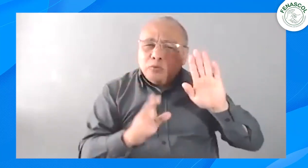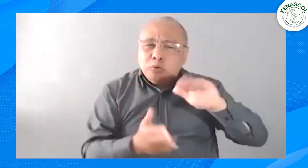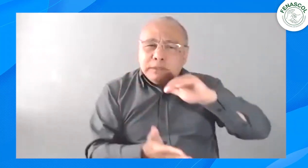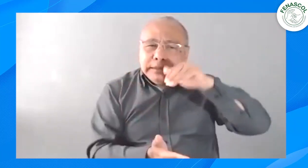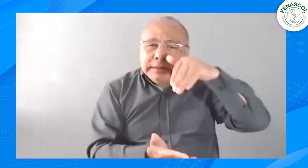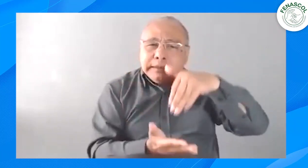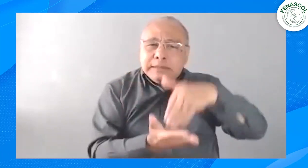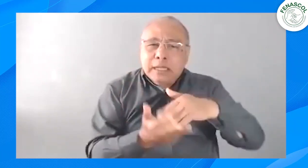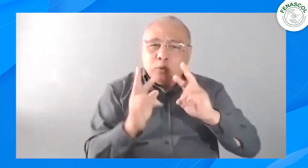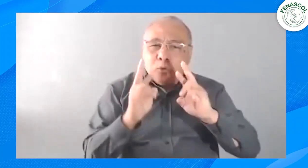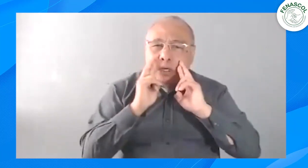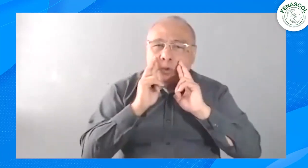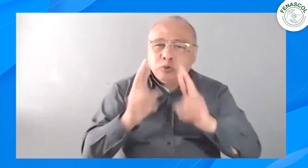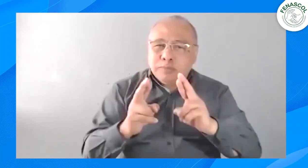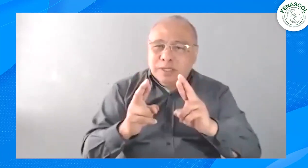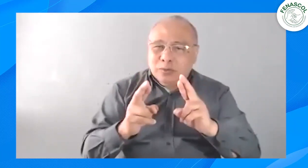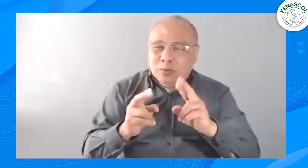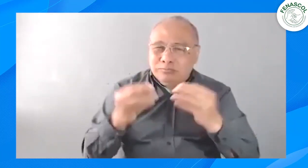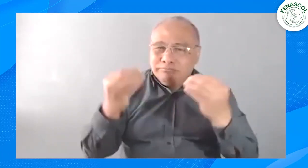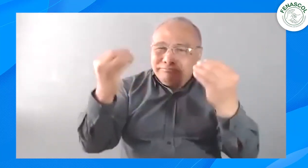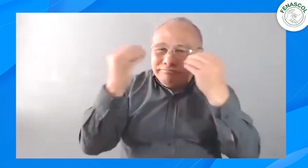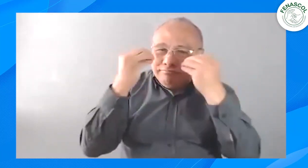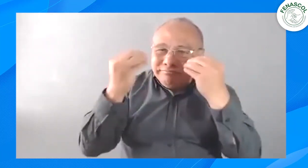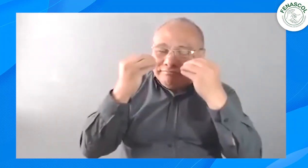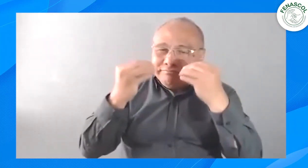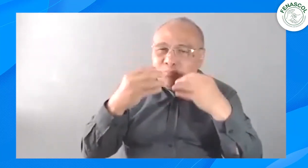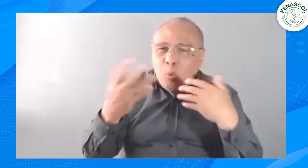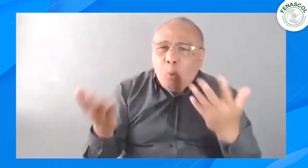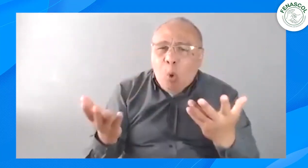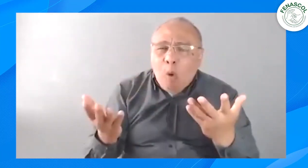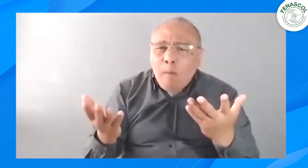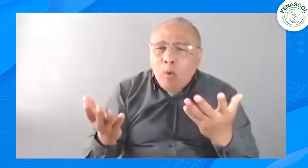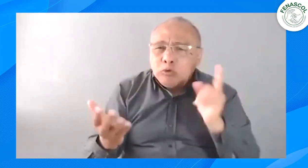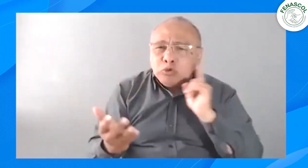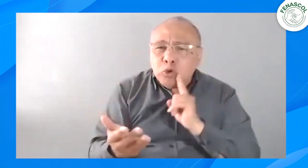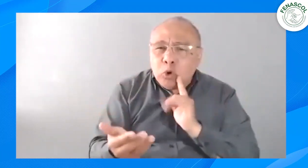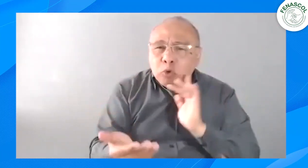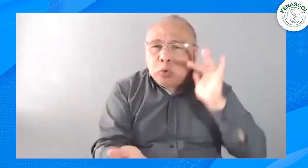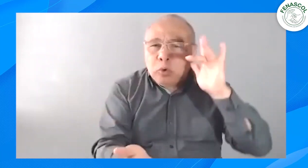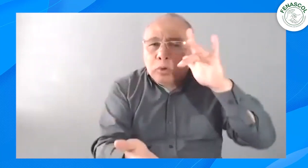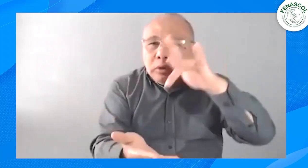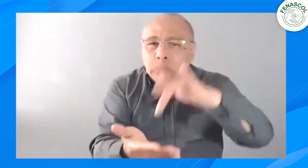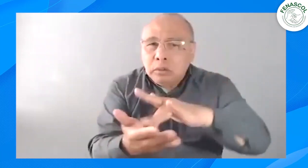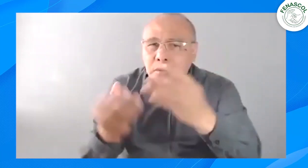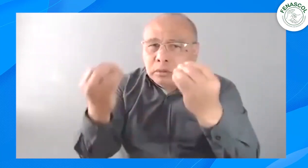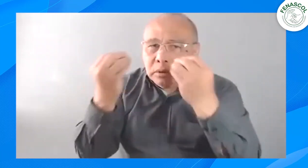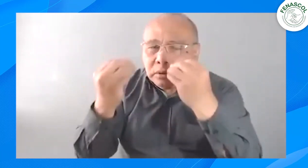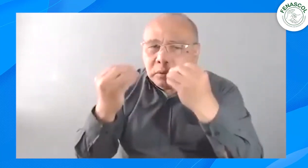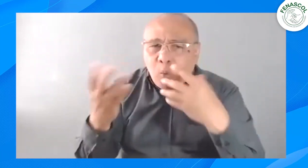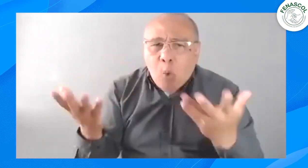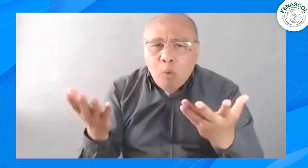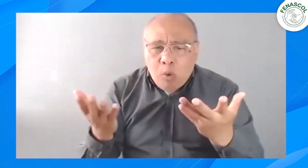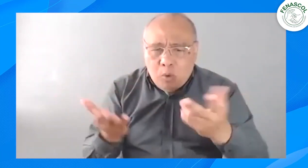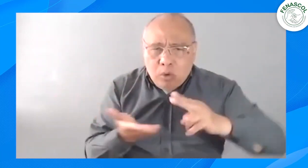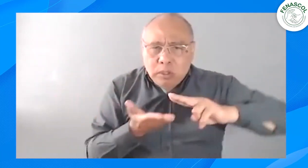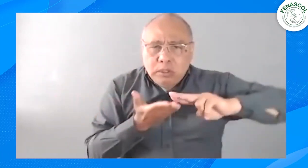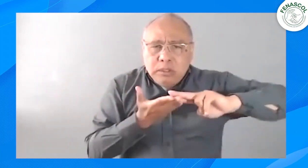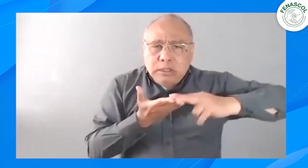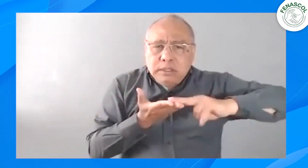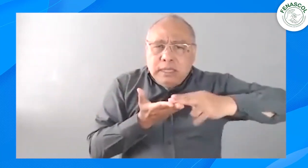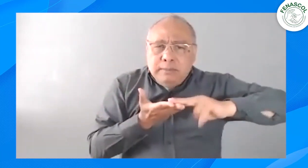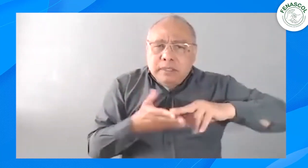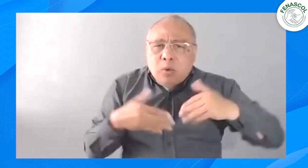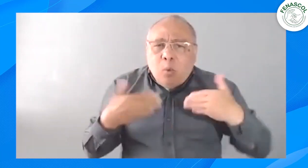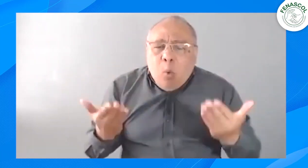que se tiene en estos centros de reconocimiento a los conductores desde los centros de reconocimiento dijeron bueno pero como tendríamos nosotros